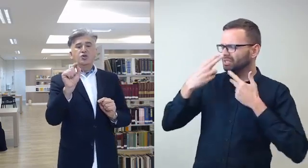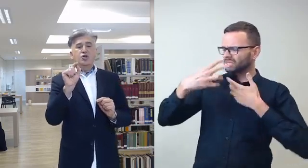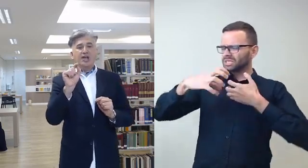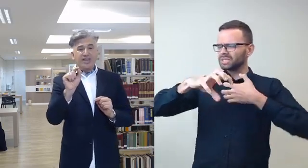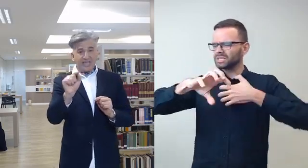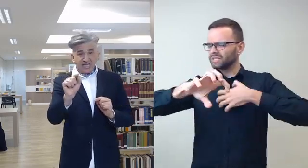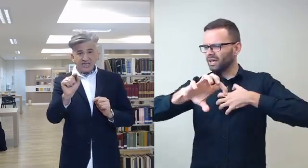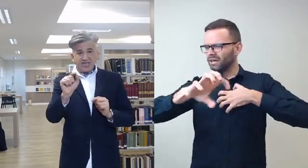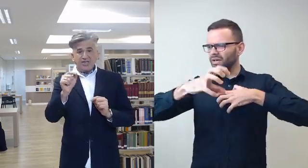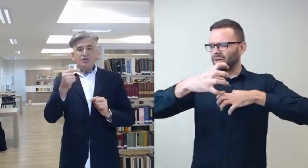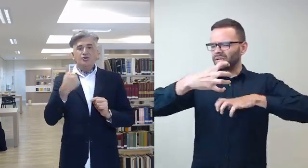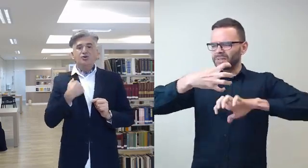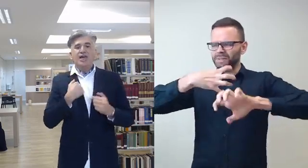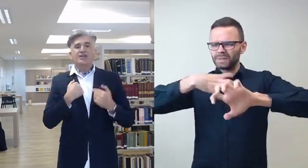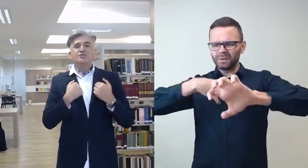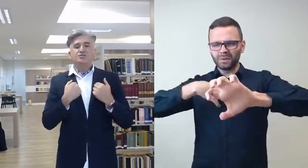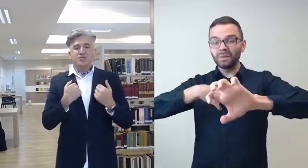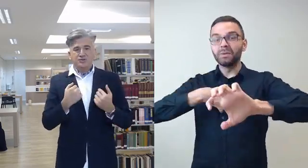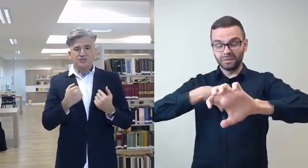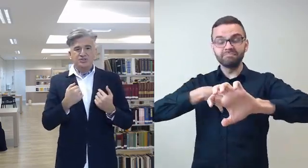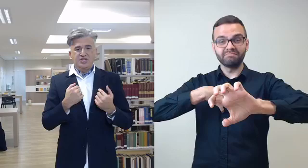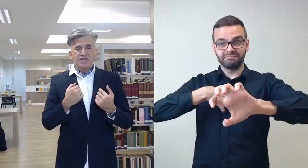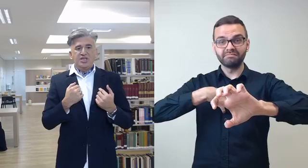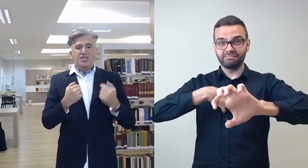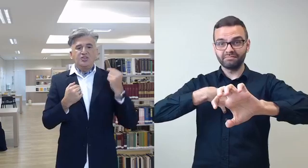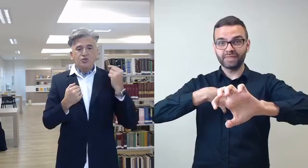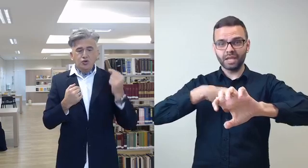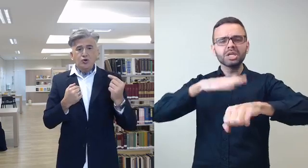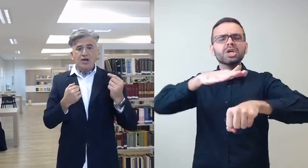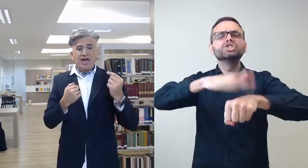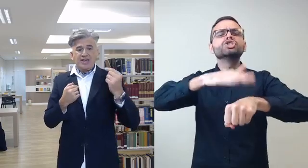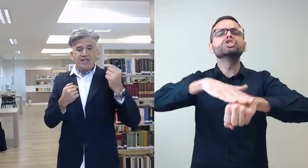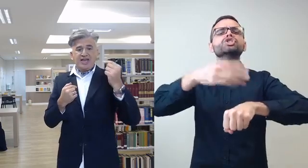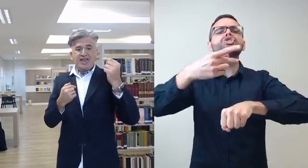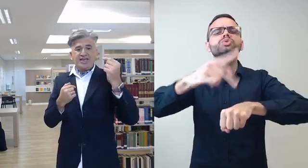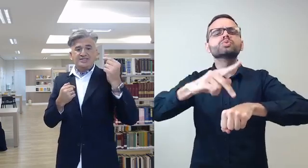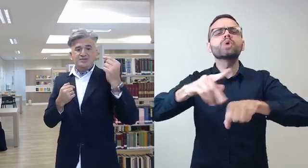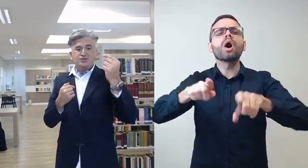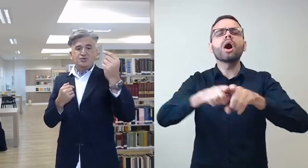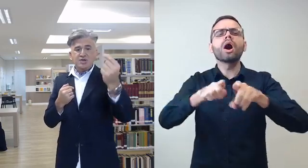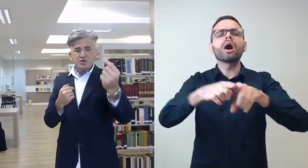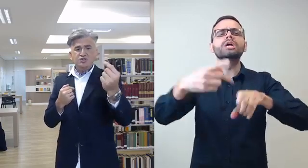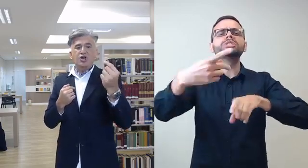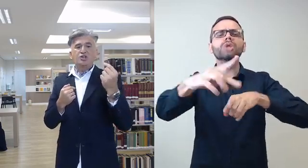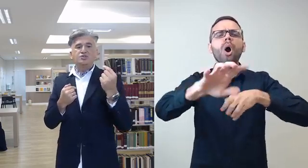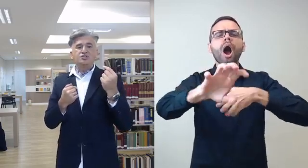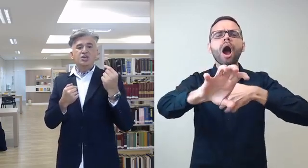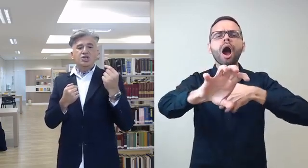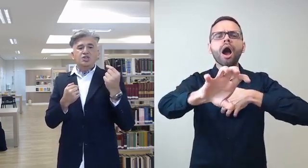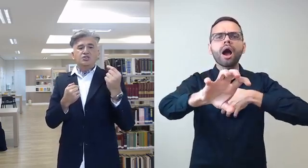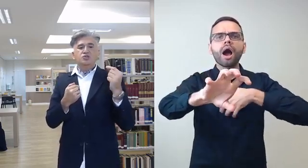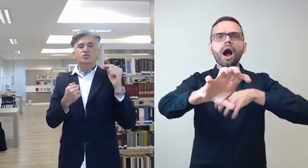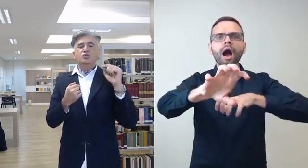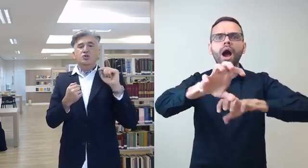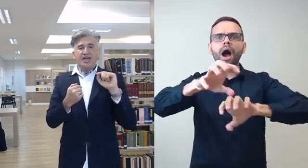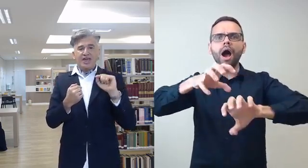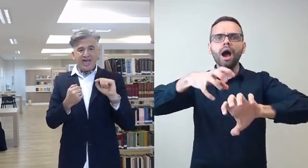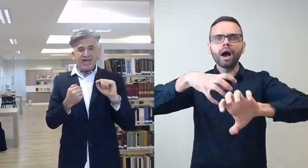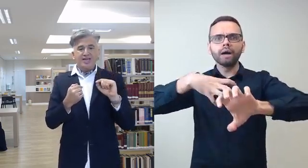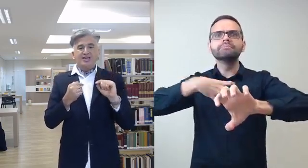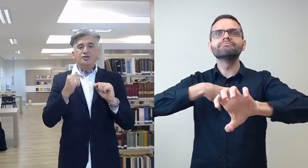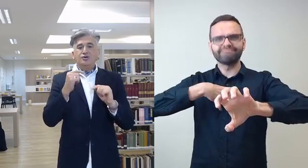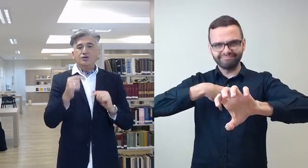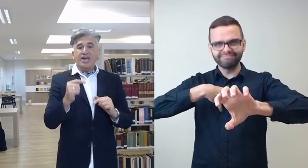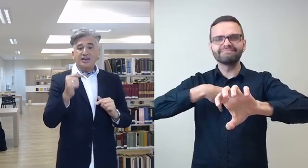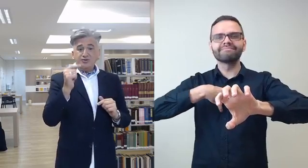os colocarei no lugar dos meus, e tu arrancarás os meus olhos e os